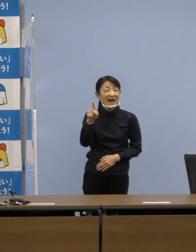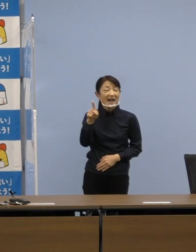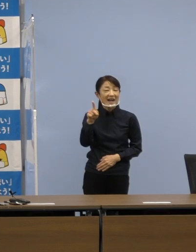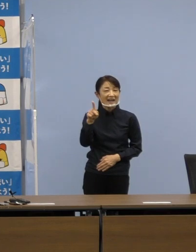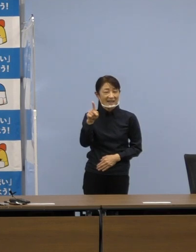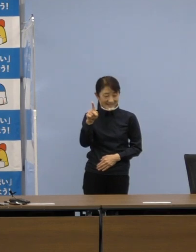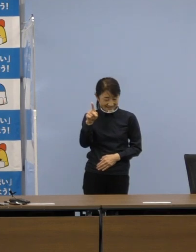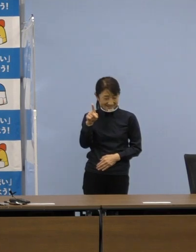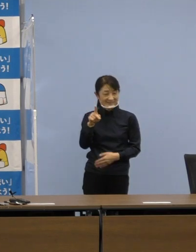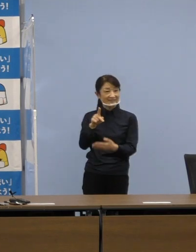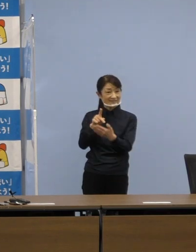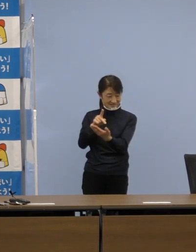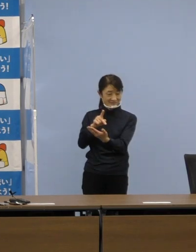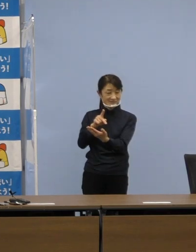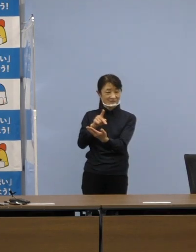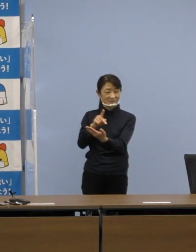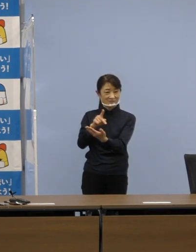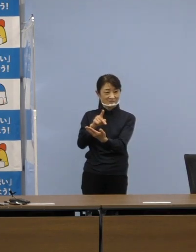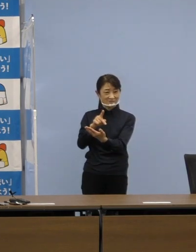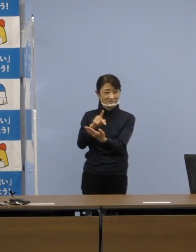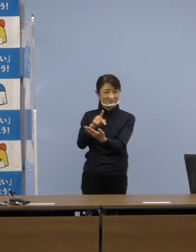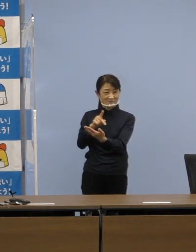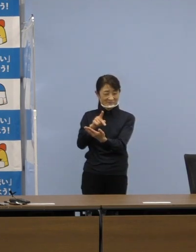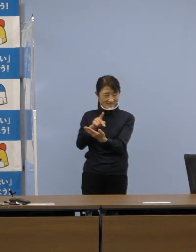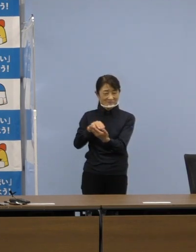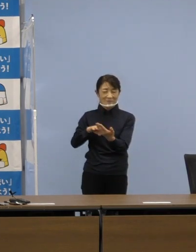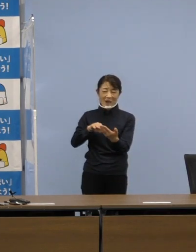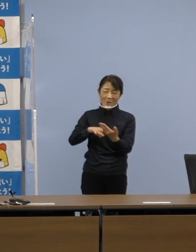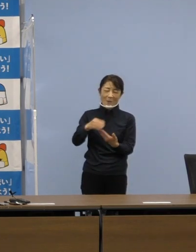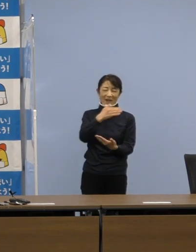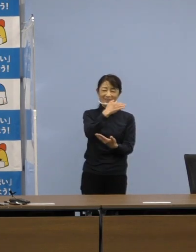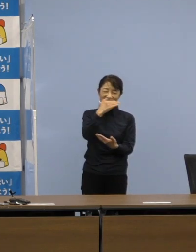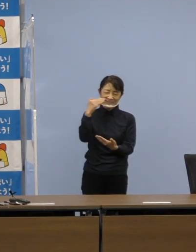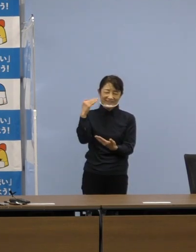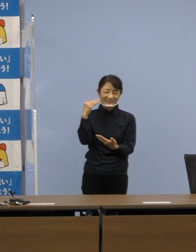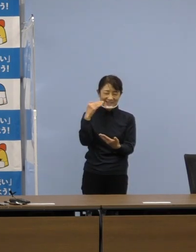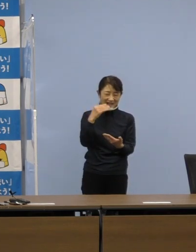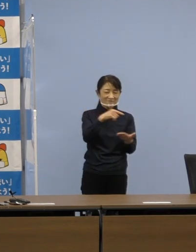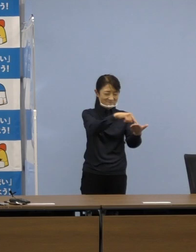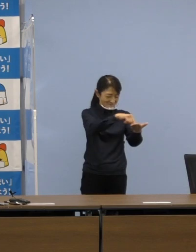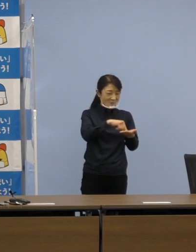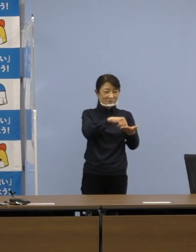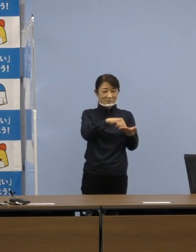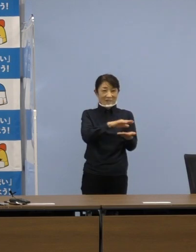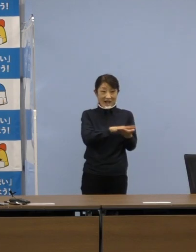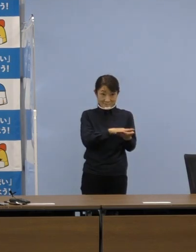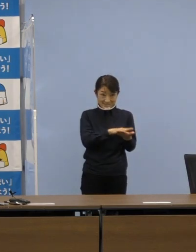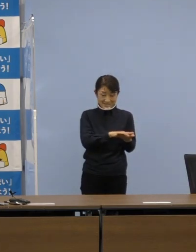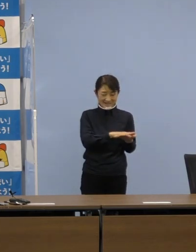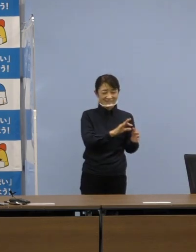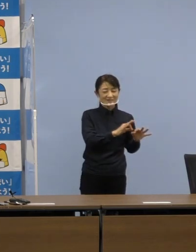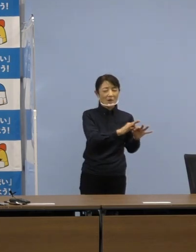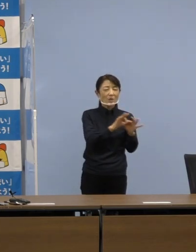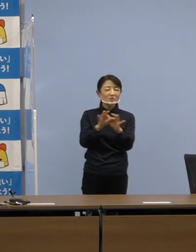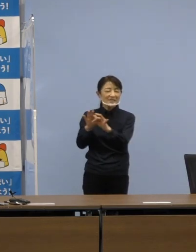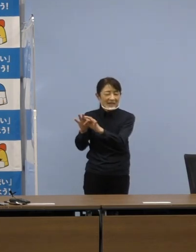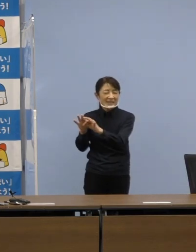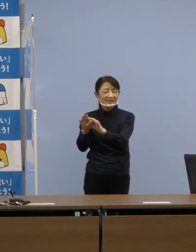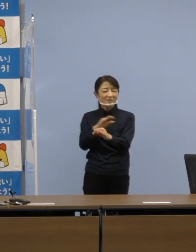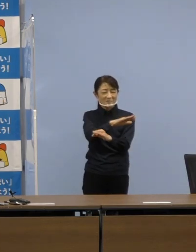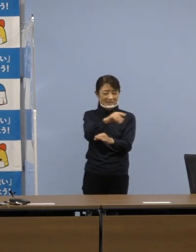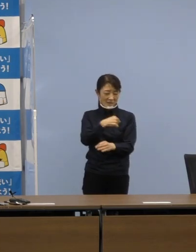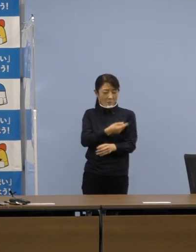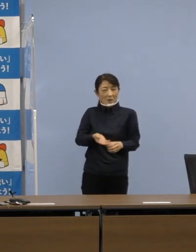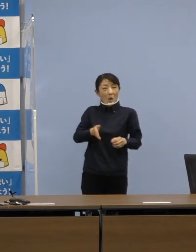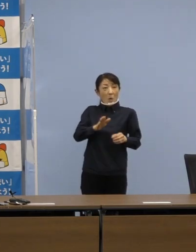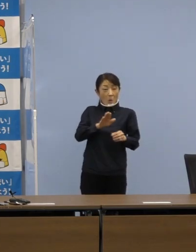にゃがです。ですが、素敵な名前の候補をたくさんいただいたので、つなげてみんなの思いのこもった名前にす